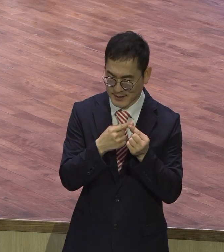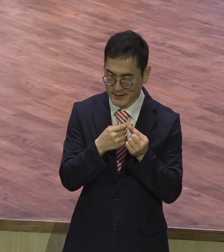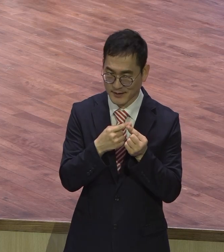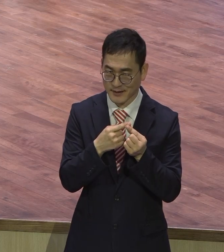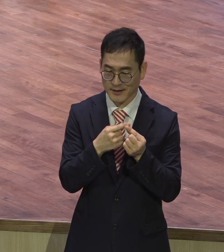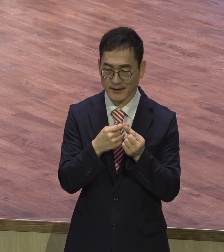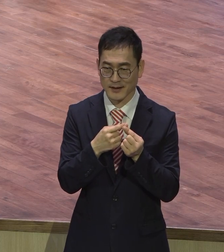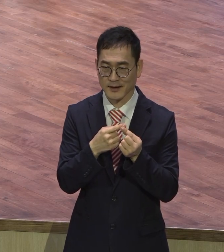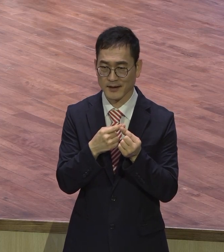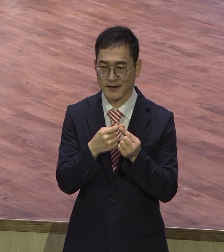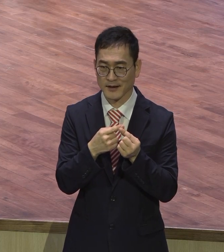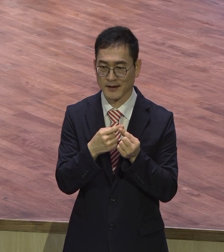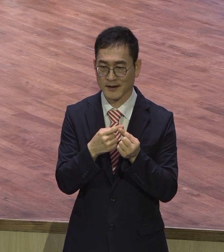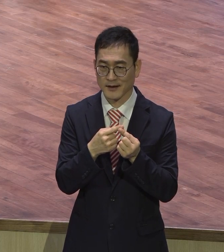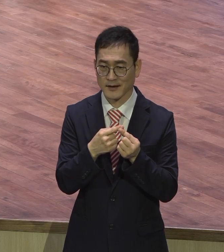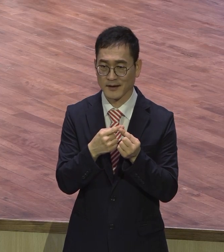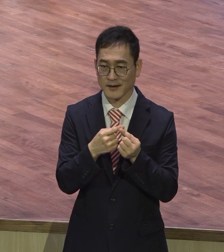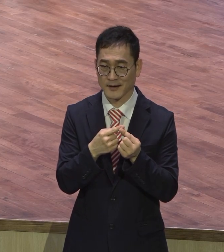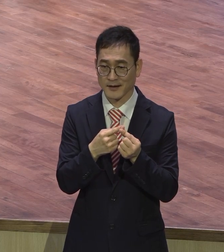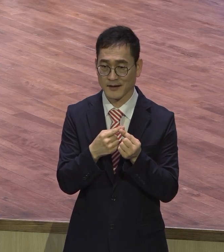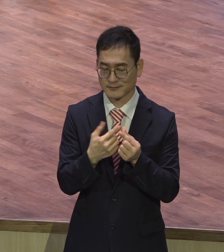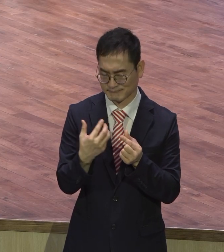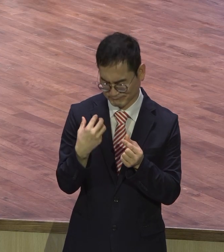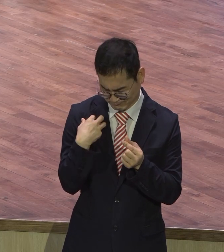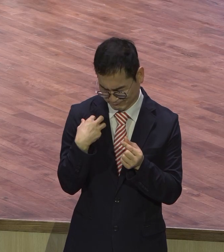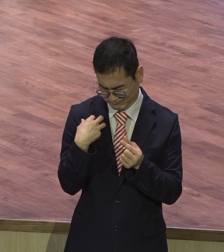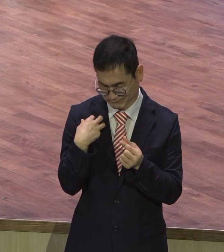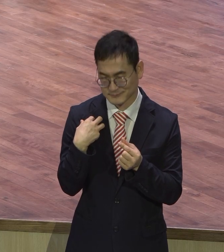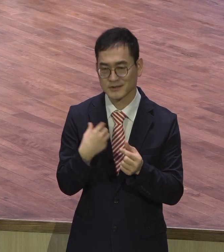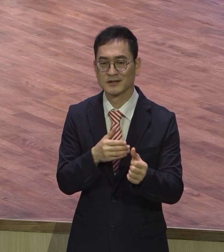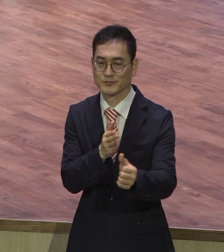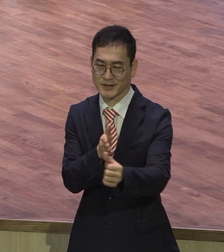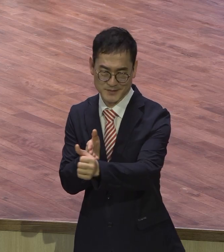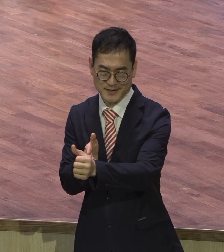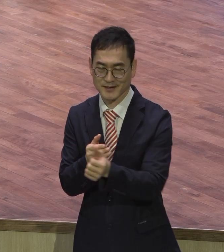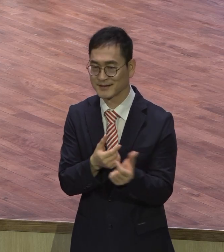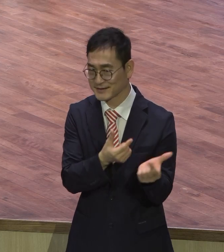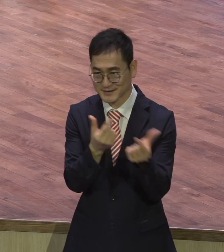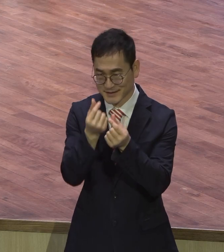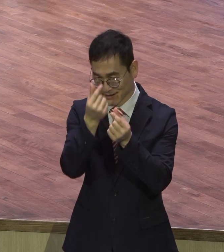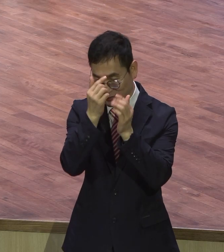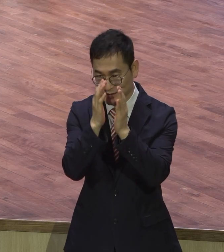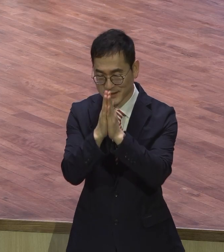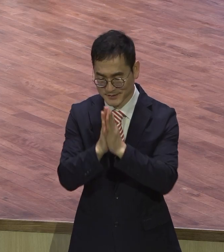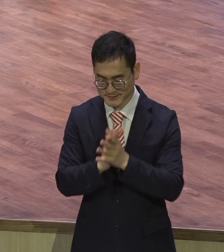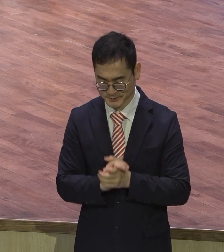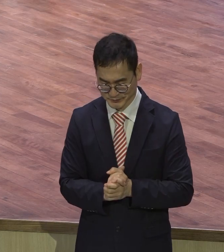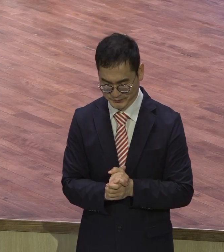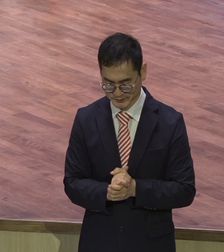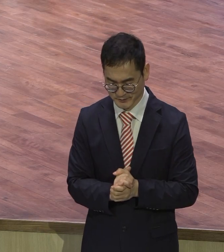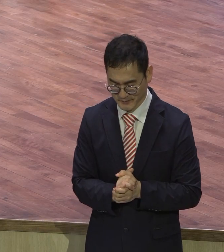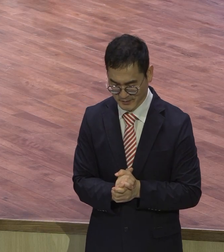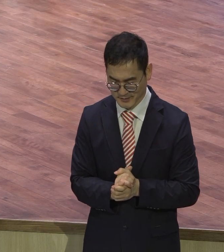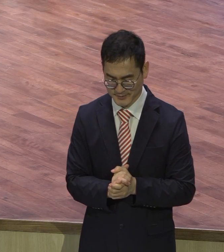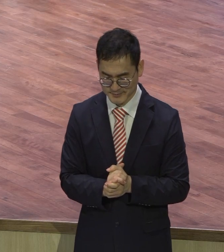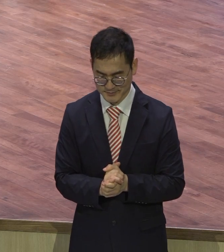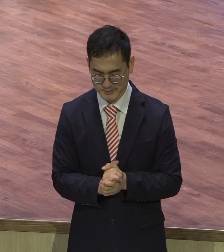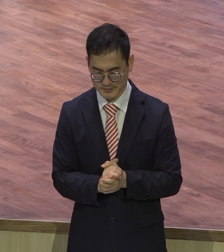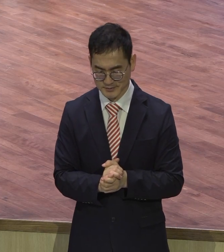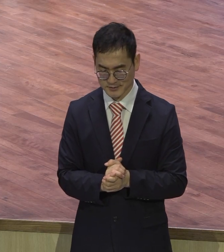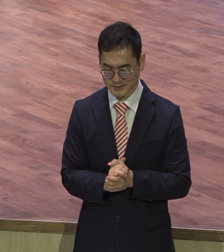그리스도의 참재들 다 되시길 제물 축복합니다 기도합시다 아버지 하나님 우리 영혼계 모든